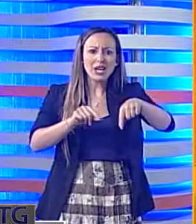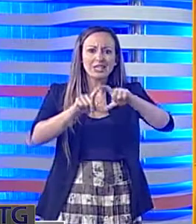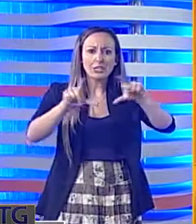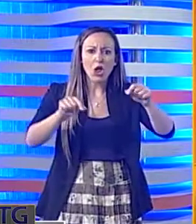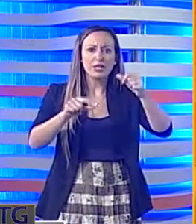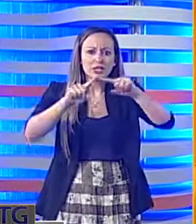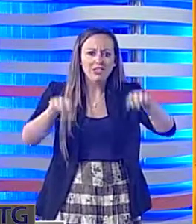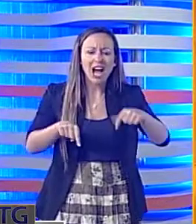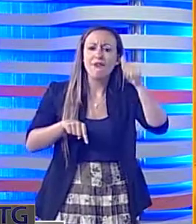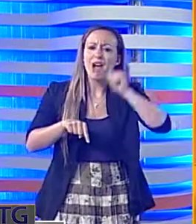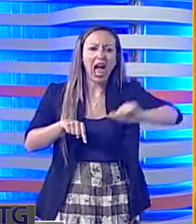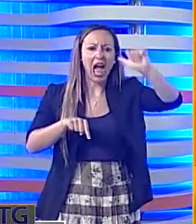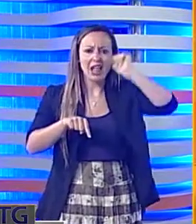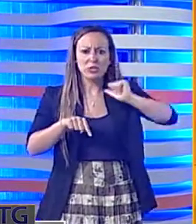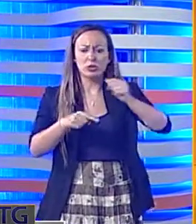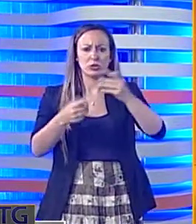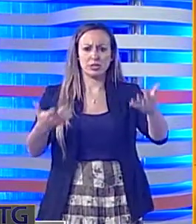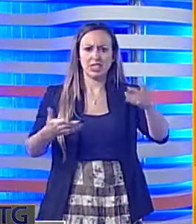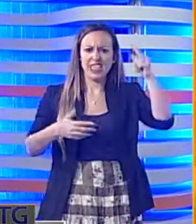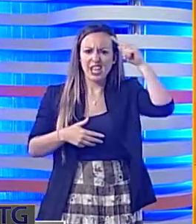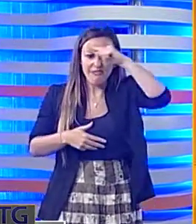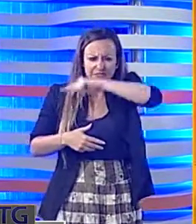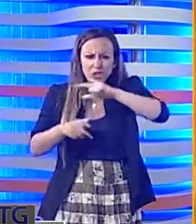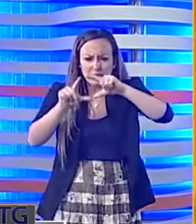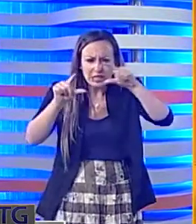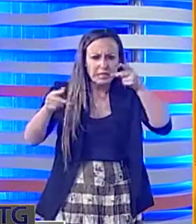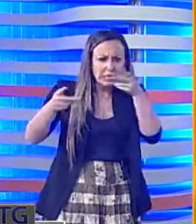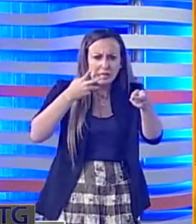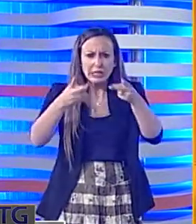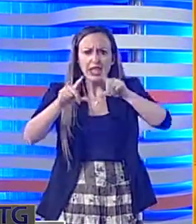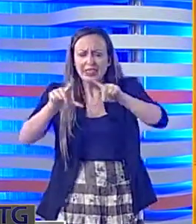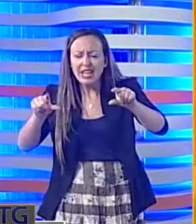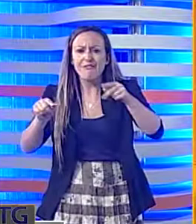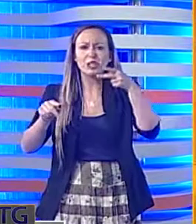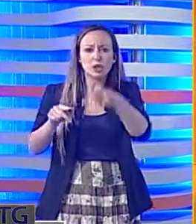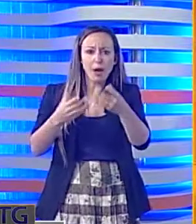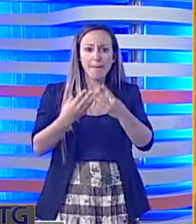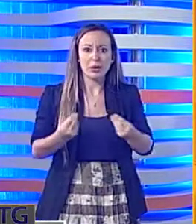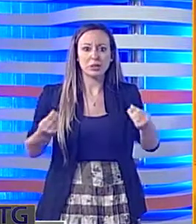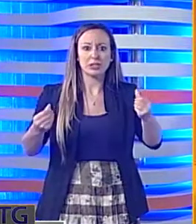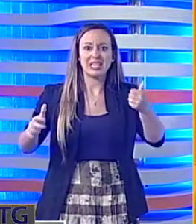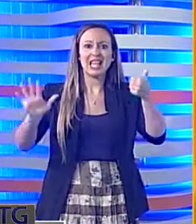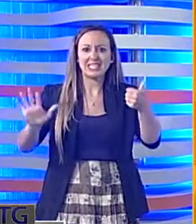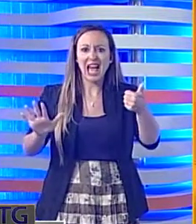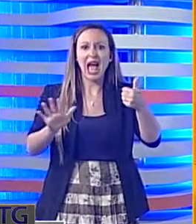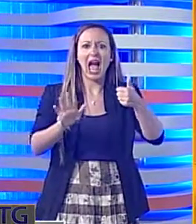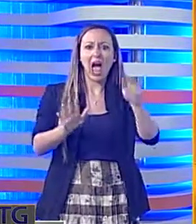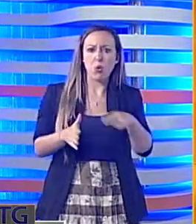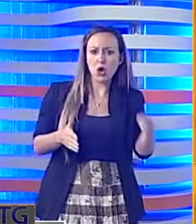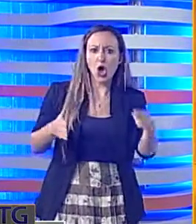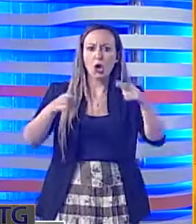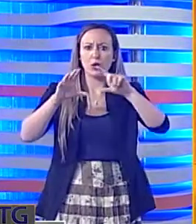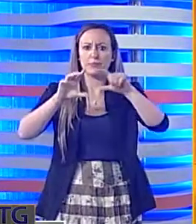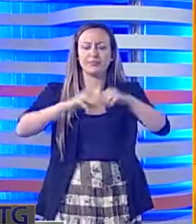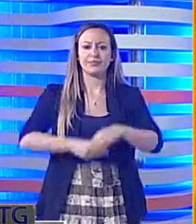che è stata abilmente falsificata, fra l'altro per questo difficilmente riconoscibile, sarebbe